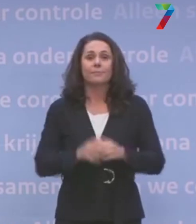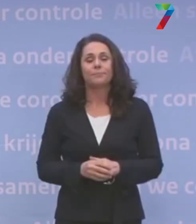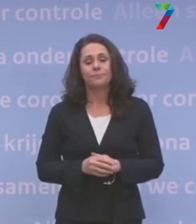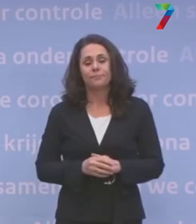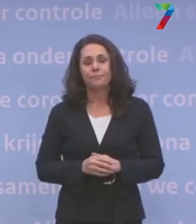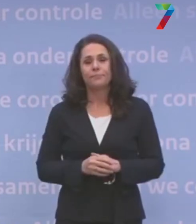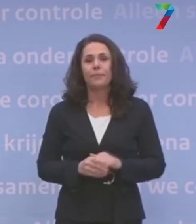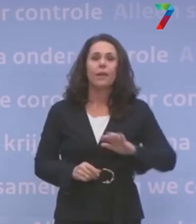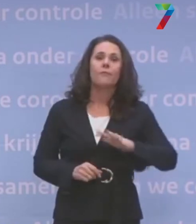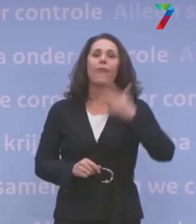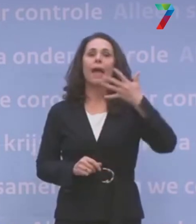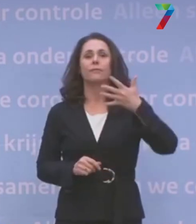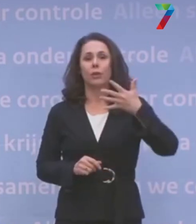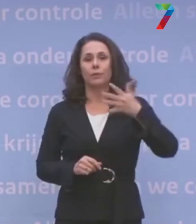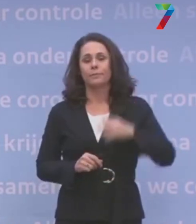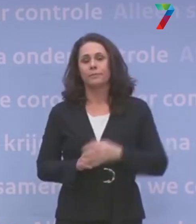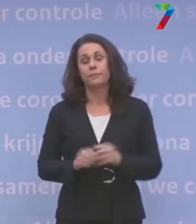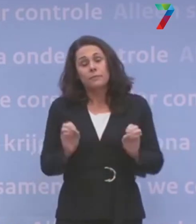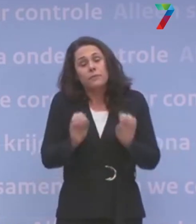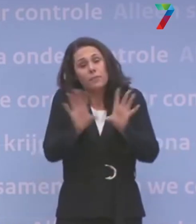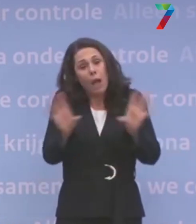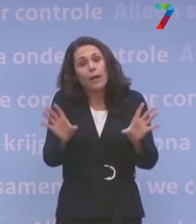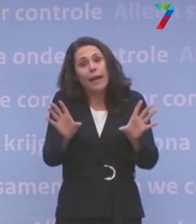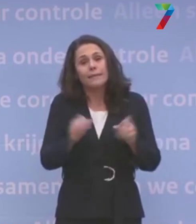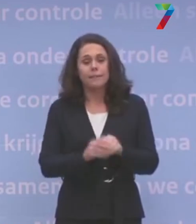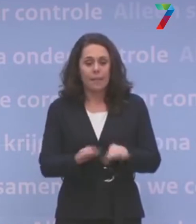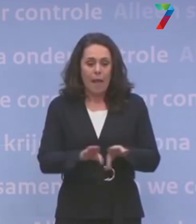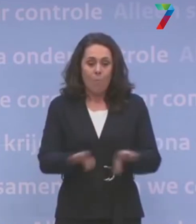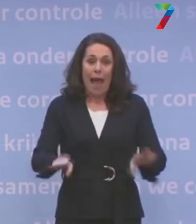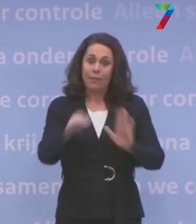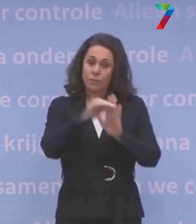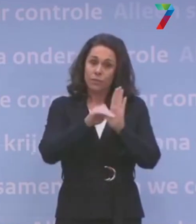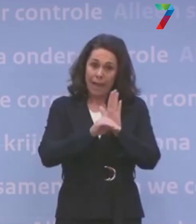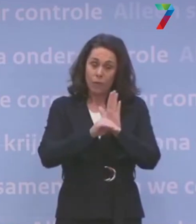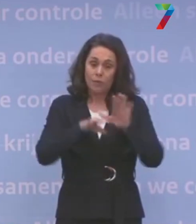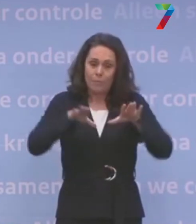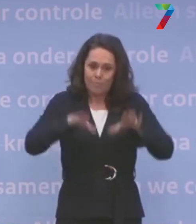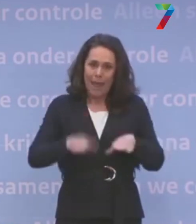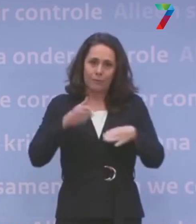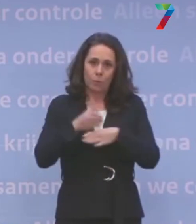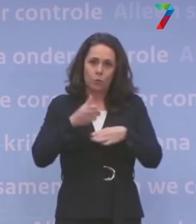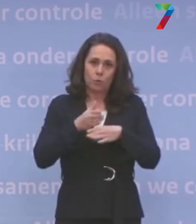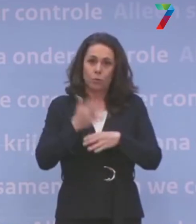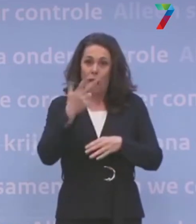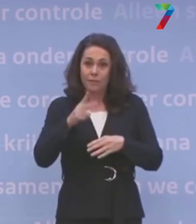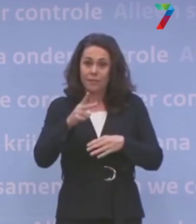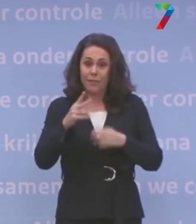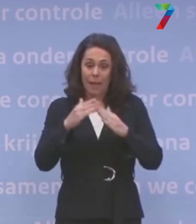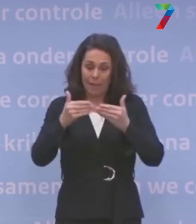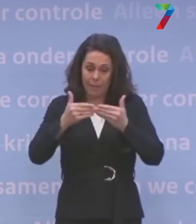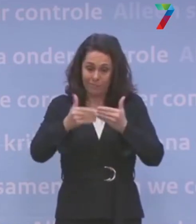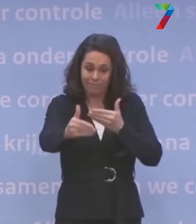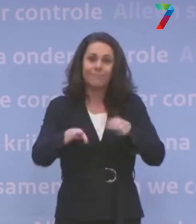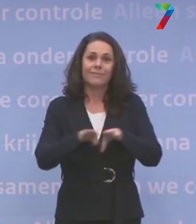Ten vijfde, voor alle duidelijkheid, de basisregels blijven ook na 28 april de basisregels.